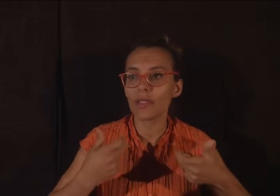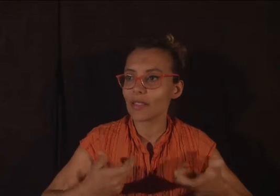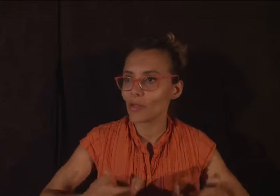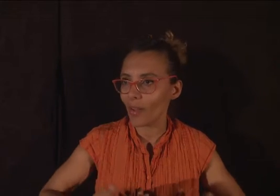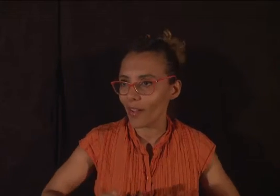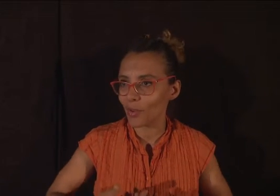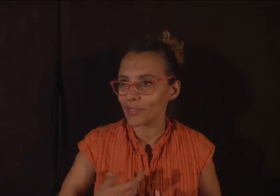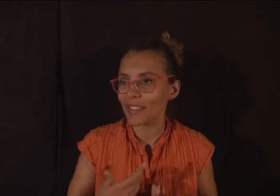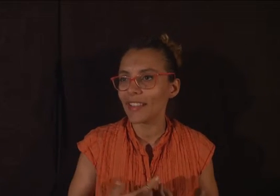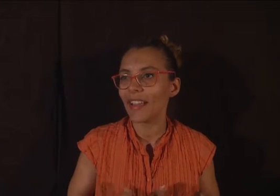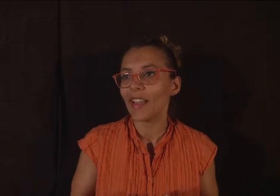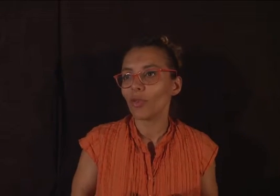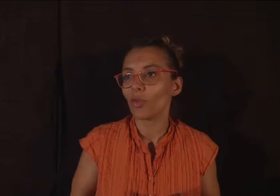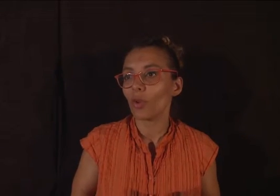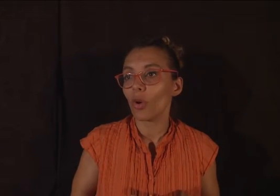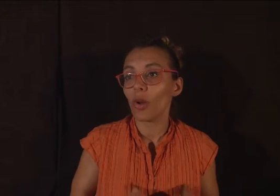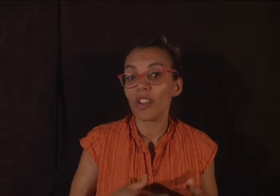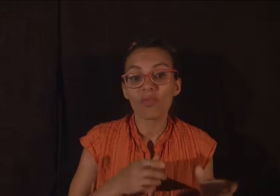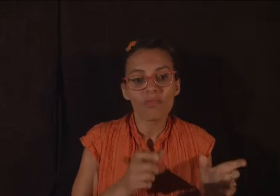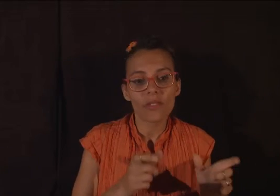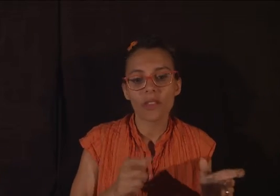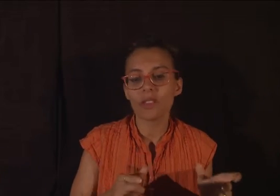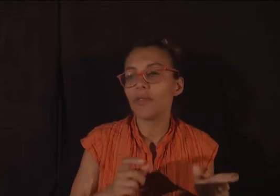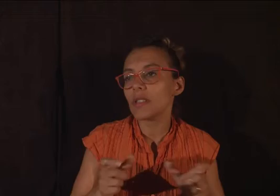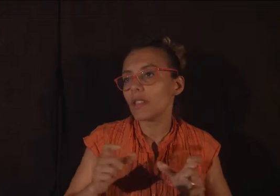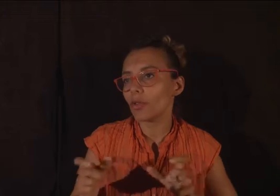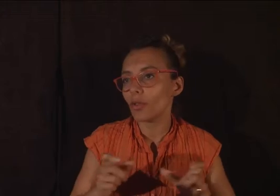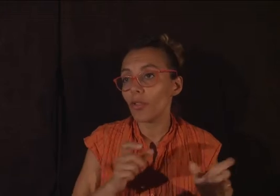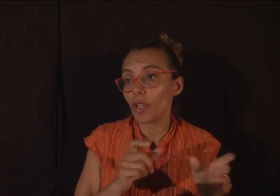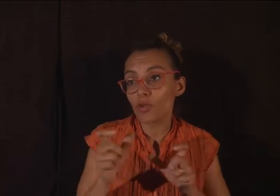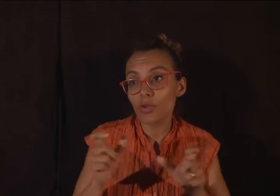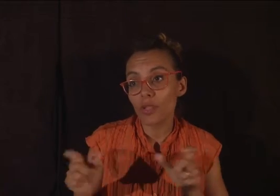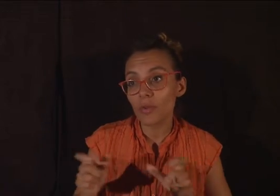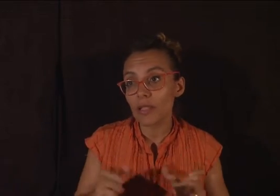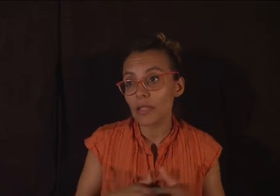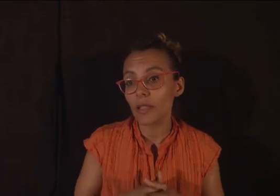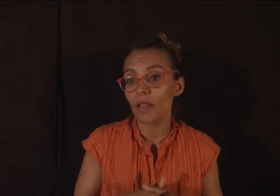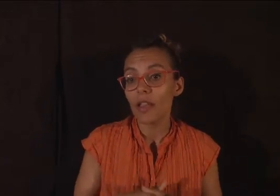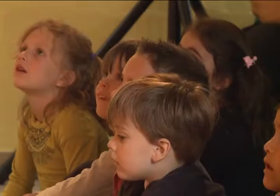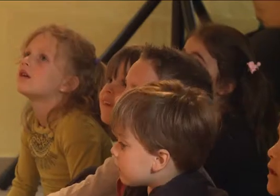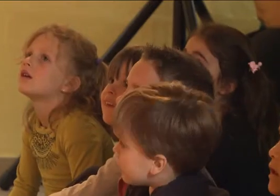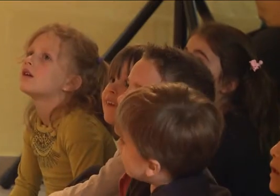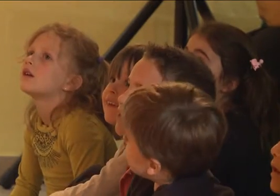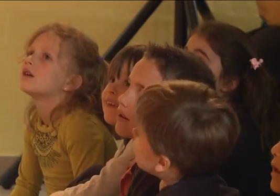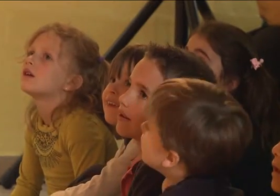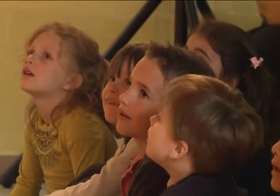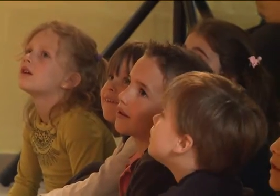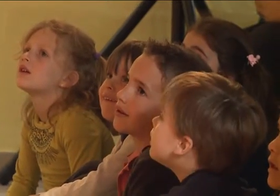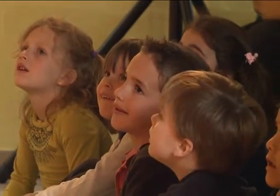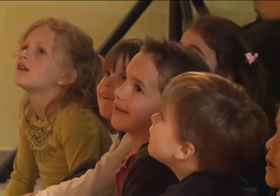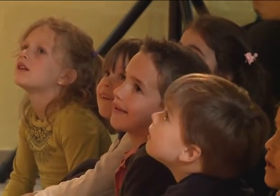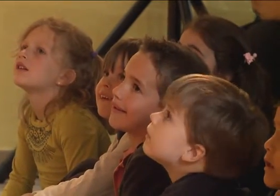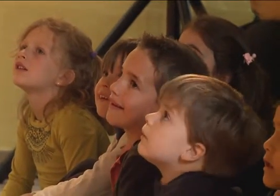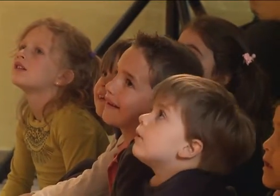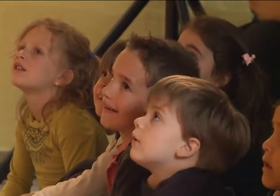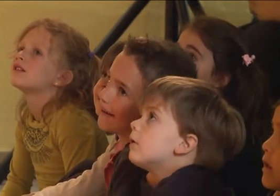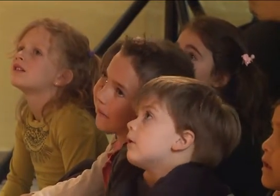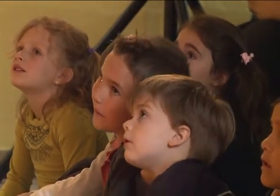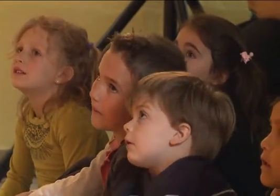coup, c'est des histoires racontées. Donc là, c'est difficile de faire juste des petits signes, mais dans le concept de